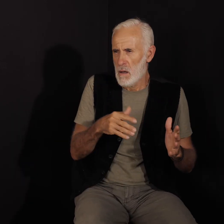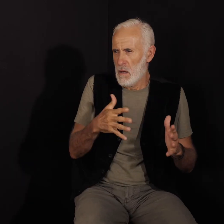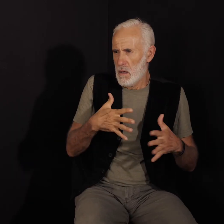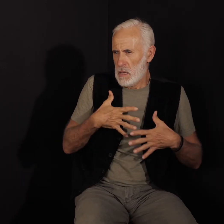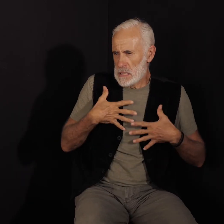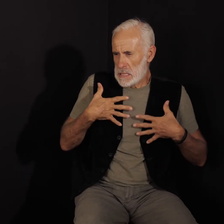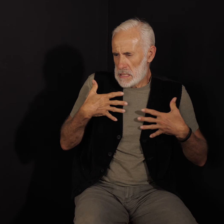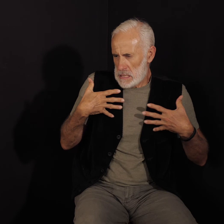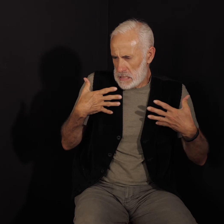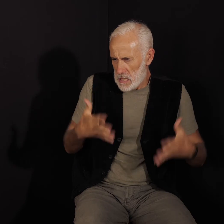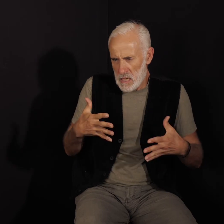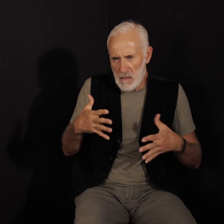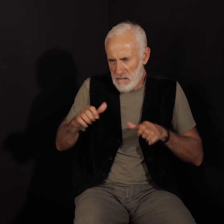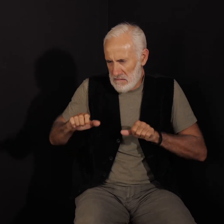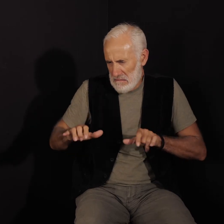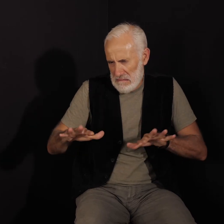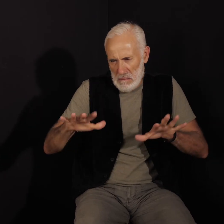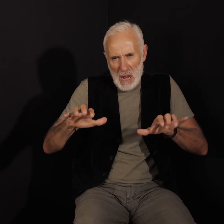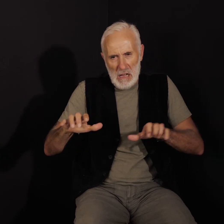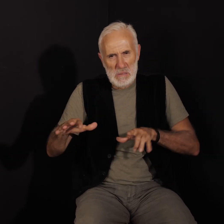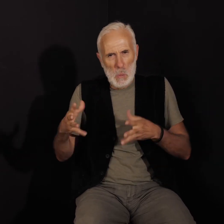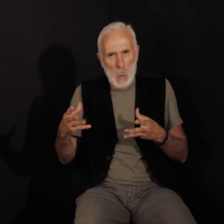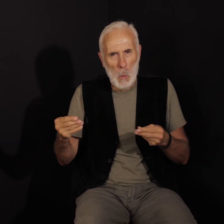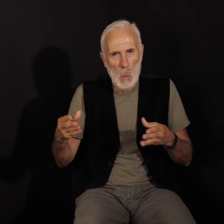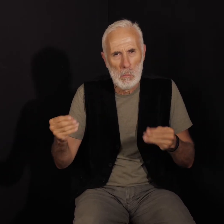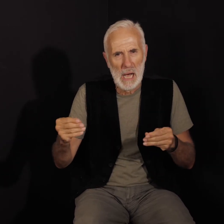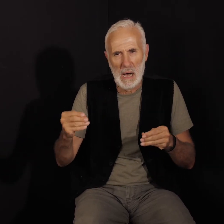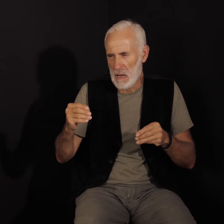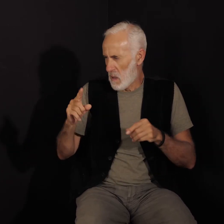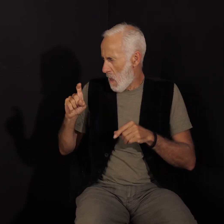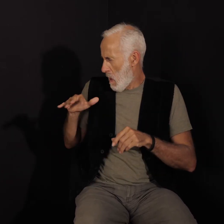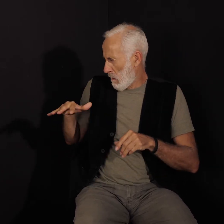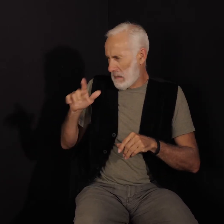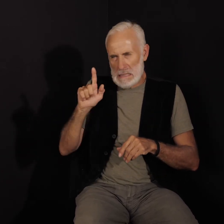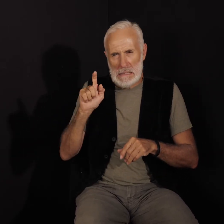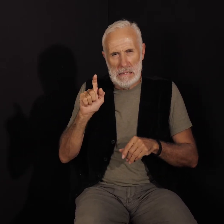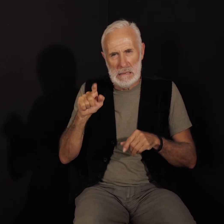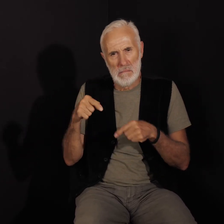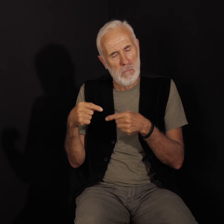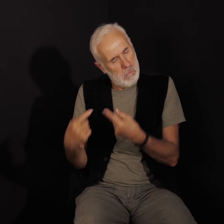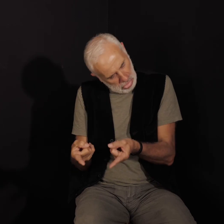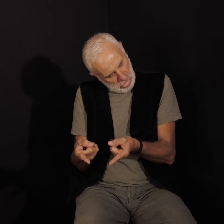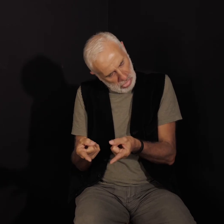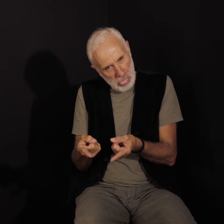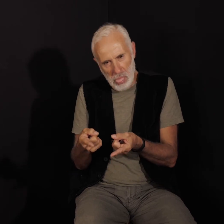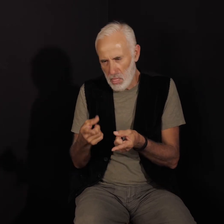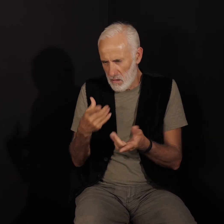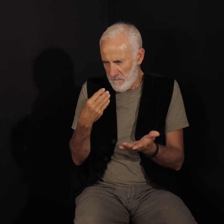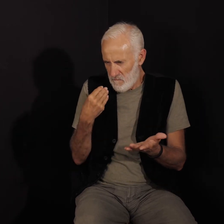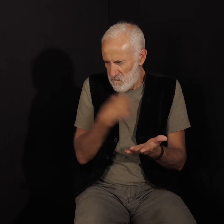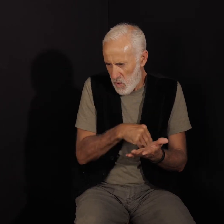La grève humide, l'eau grise, les membres inertes. Froid, humide,